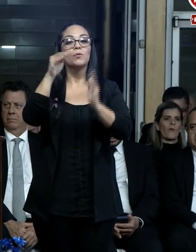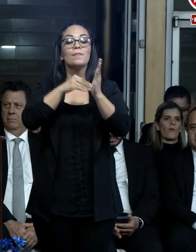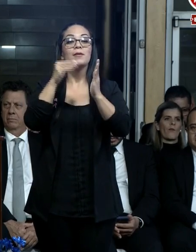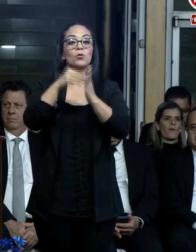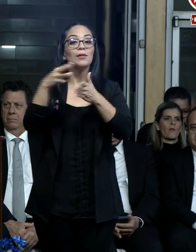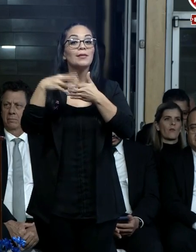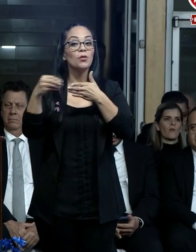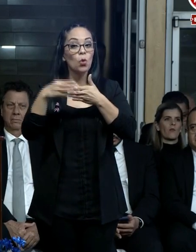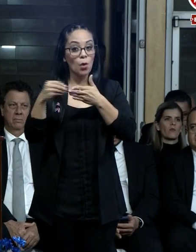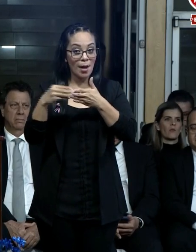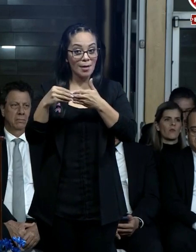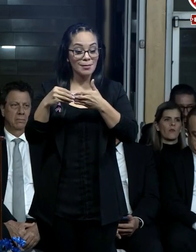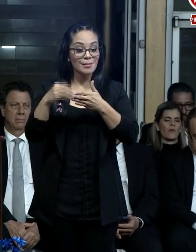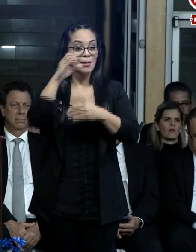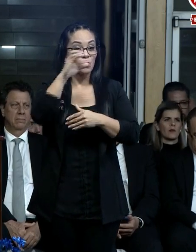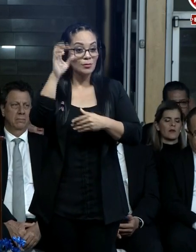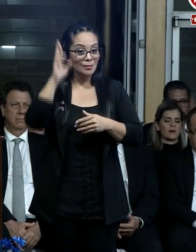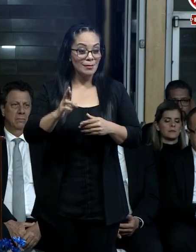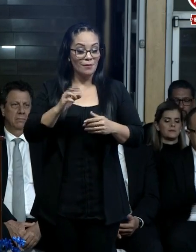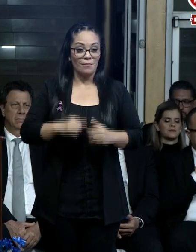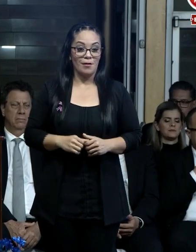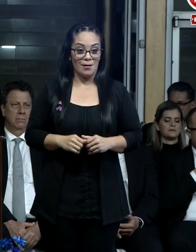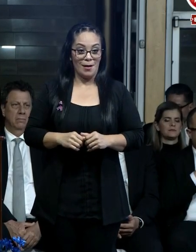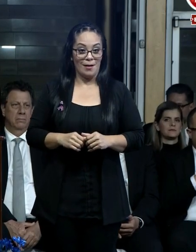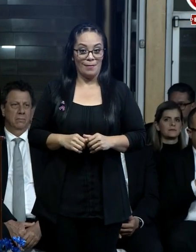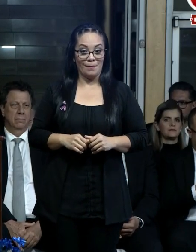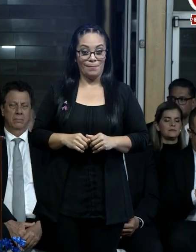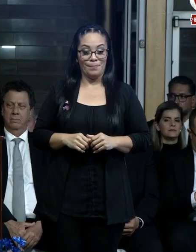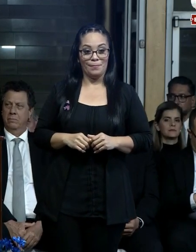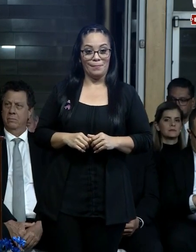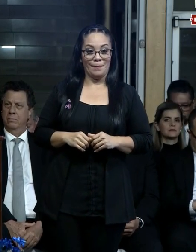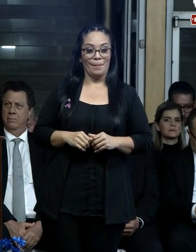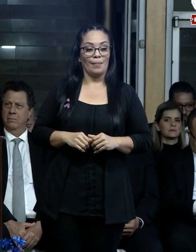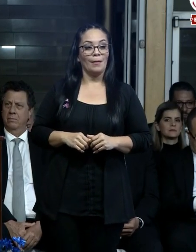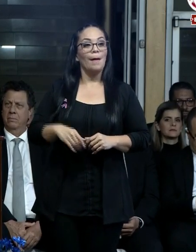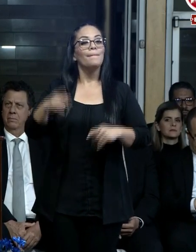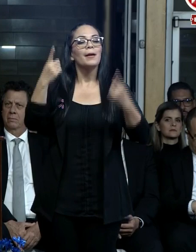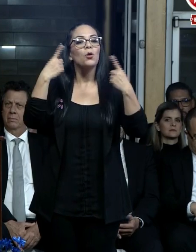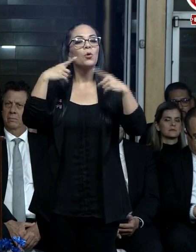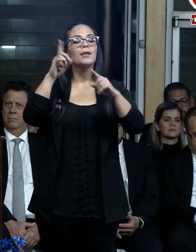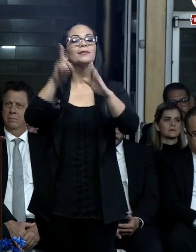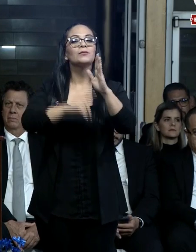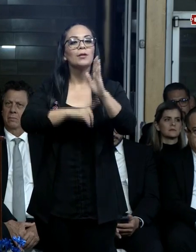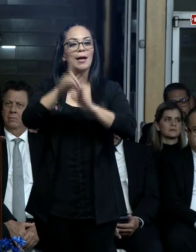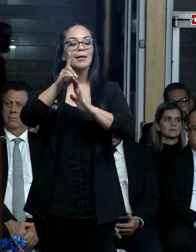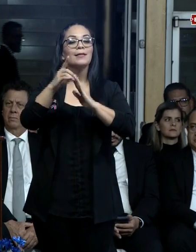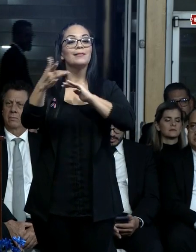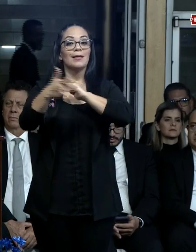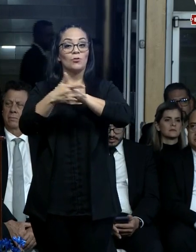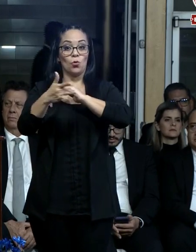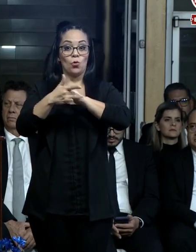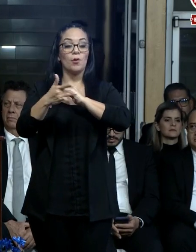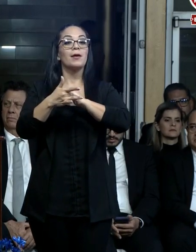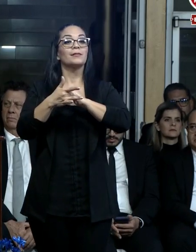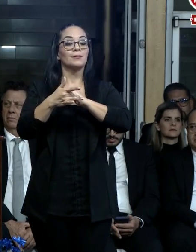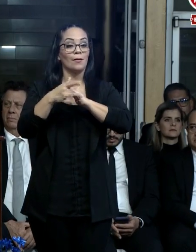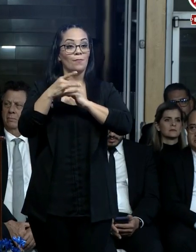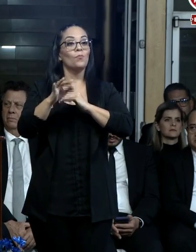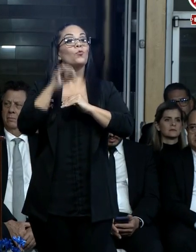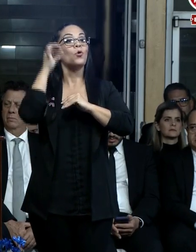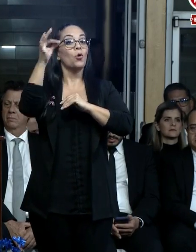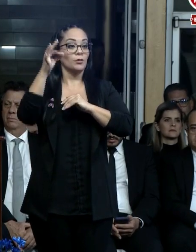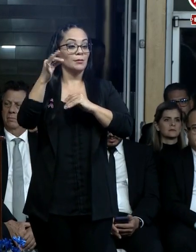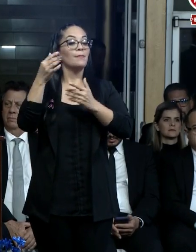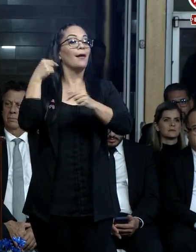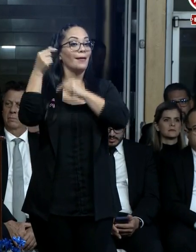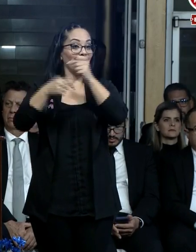millones de dólares en Costa Rica para desarrollar tecnologías de próxima